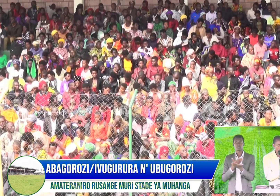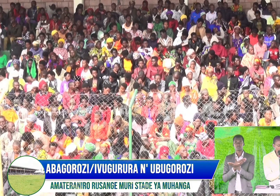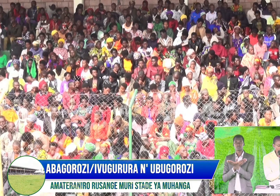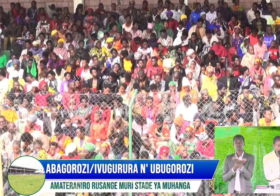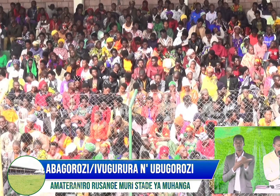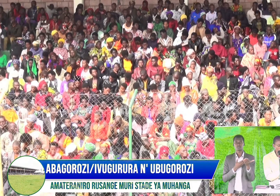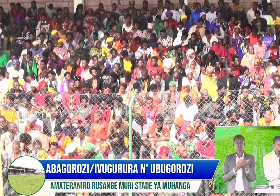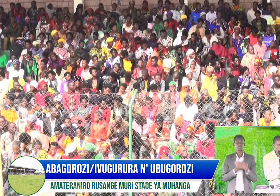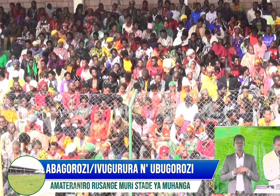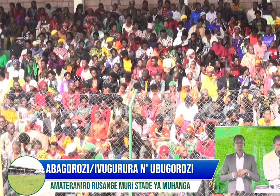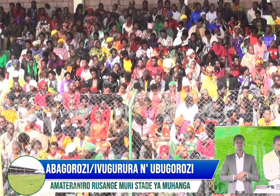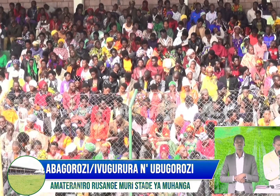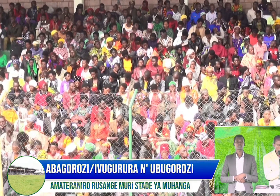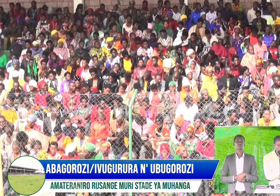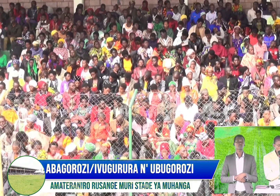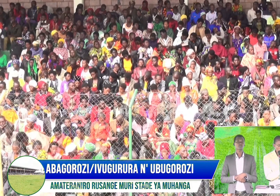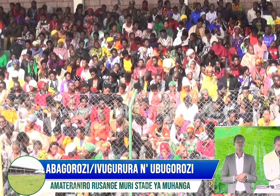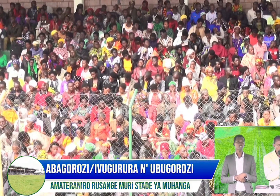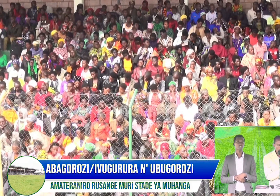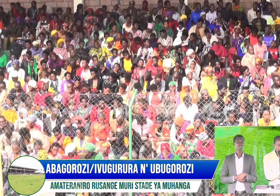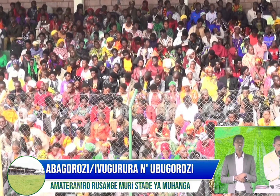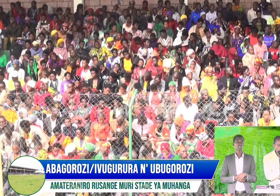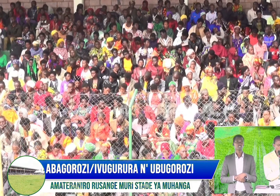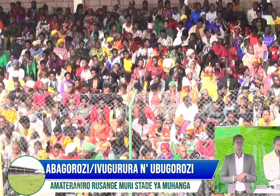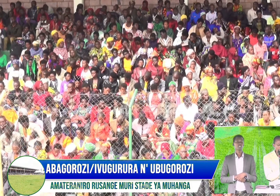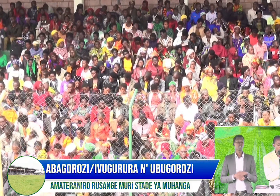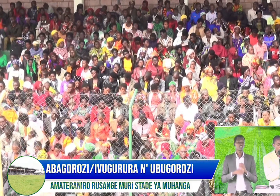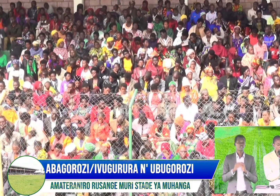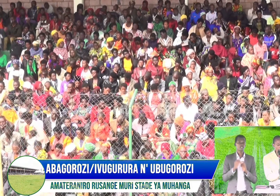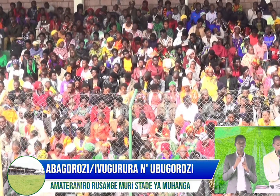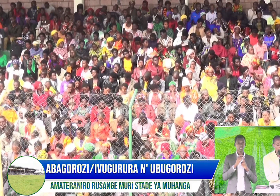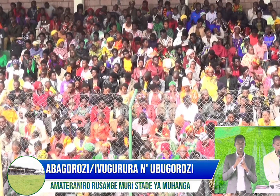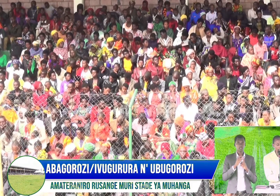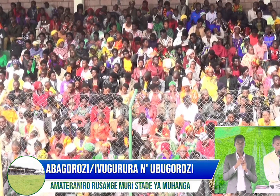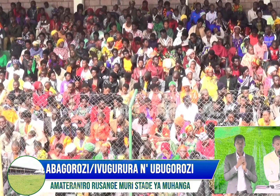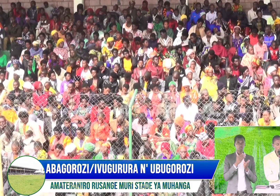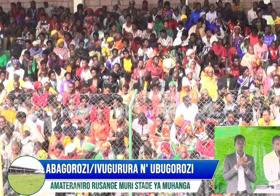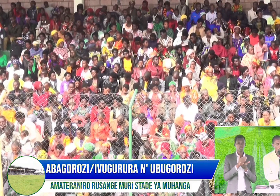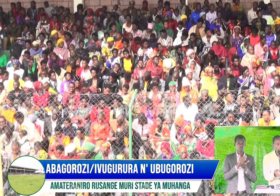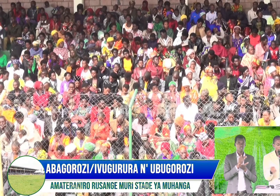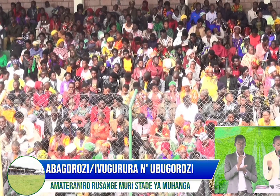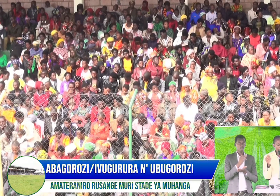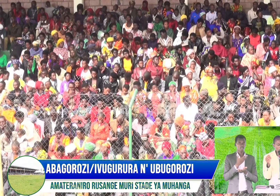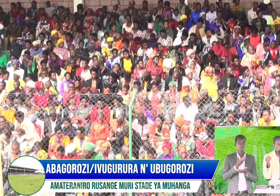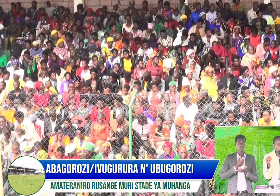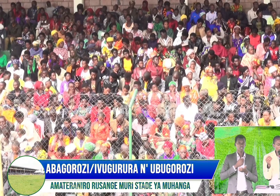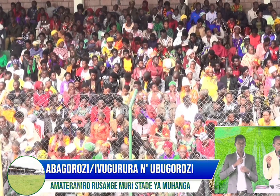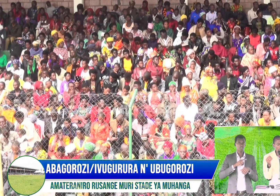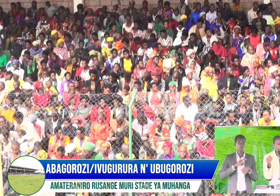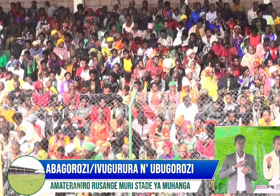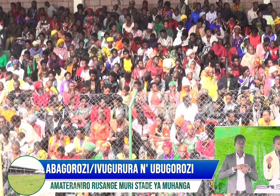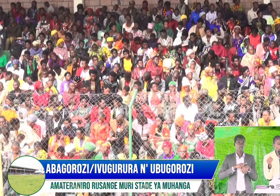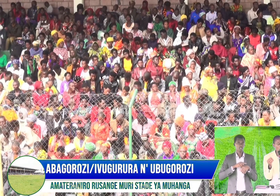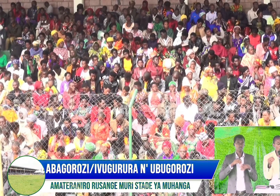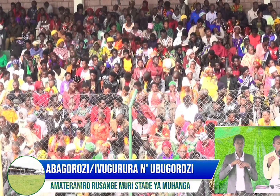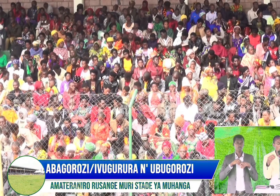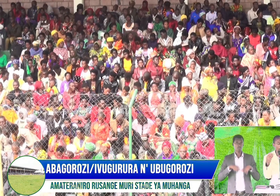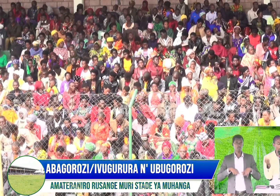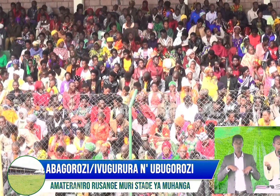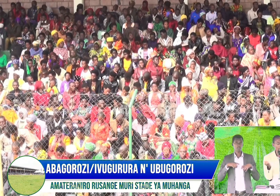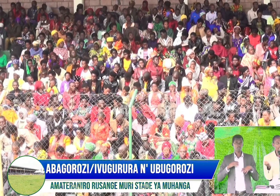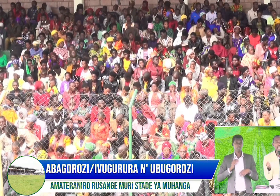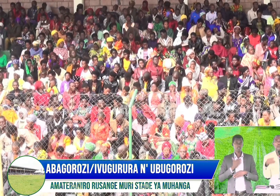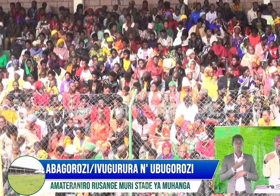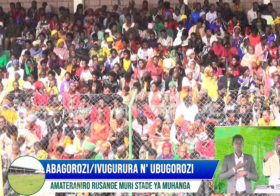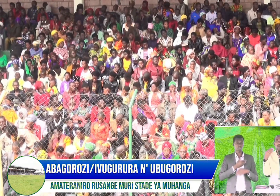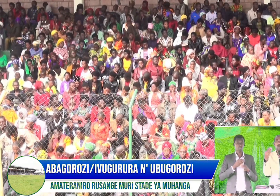wagira ngo iri jambo mu by'ukuri rigira umwanya mu mibereho yacu bari bari gusobanura ijambo ryitwa